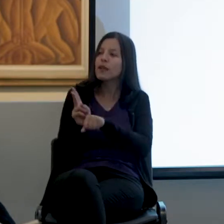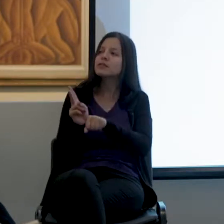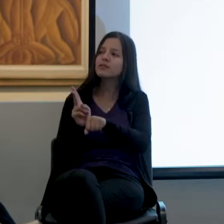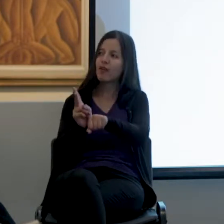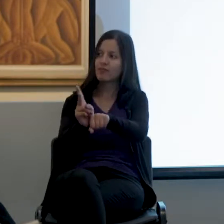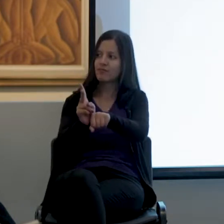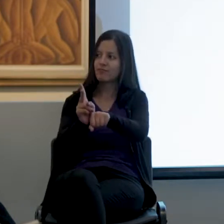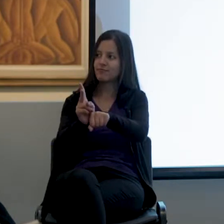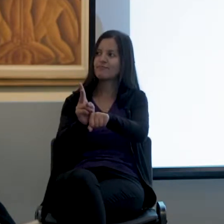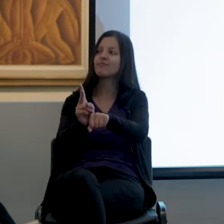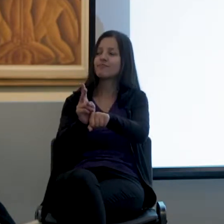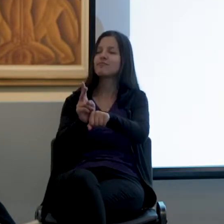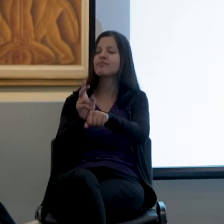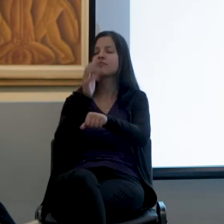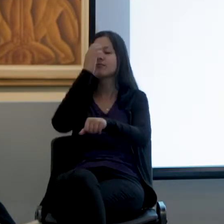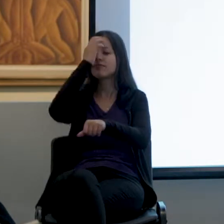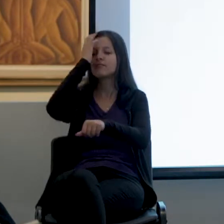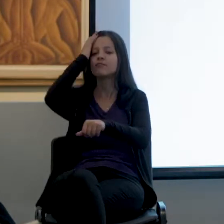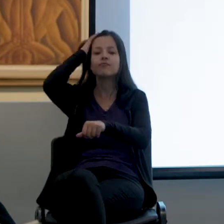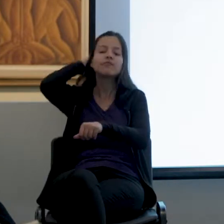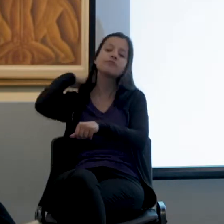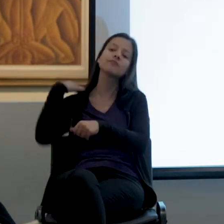essa história.